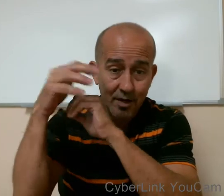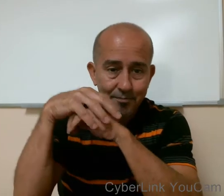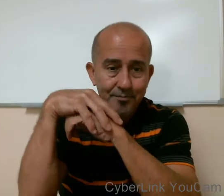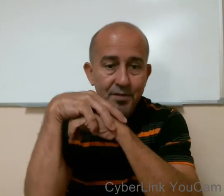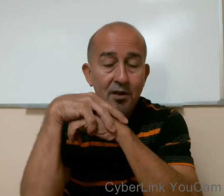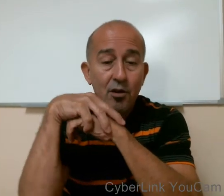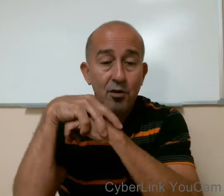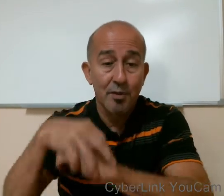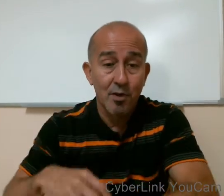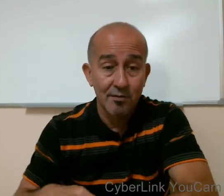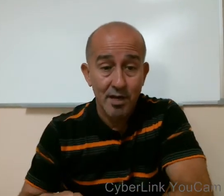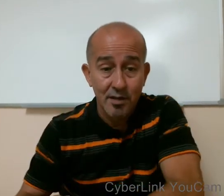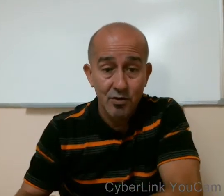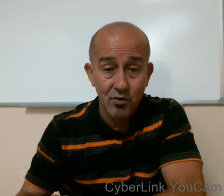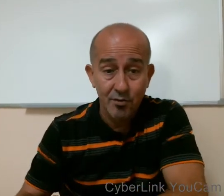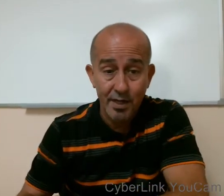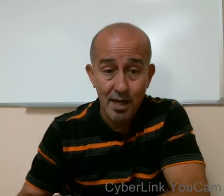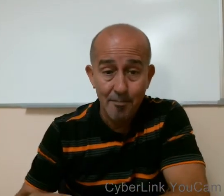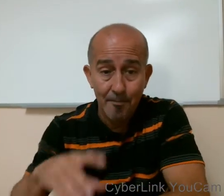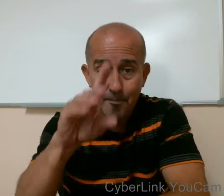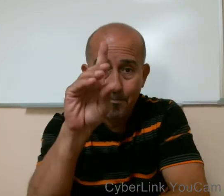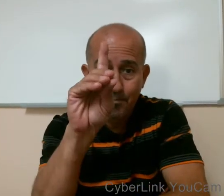Hola, hoy vamos a hablar sobre la